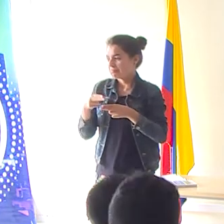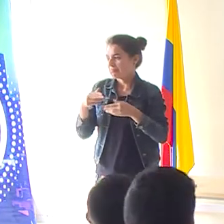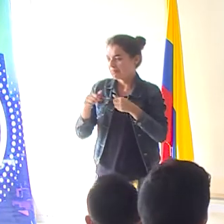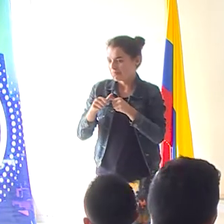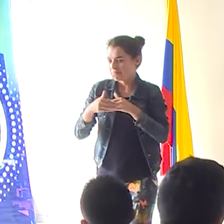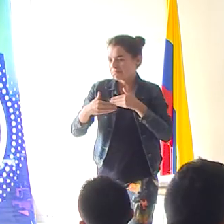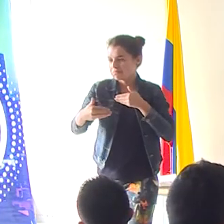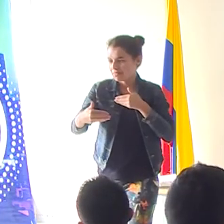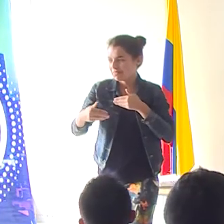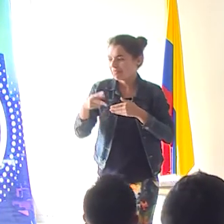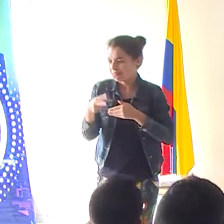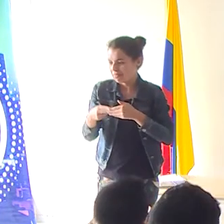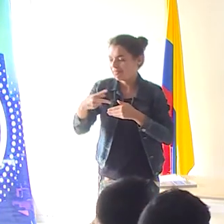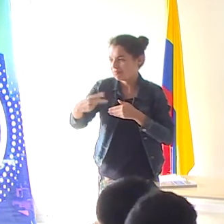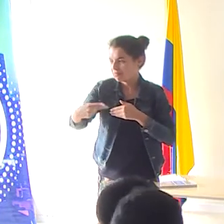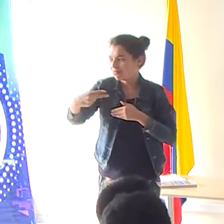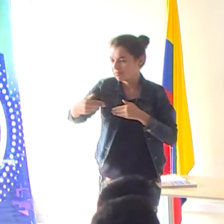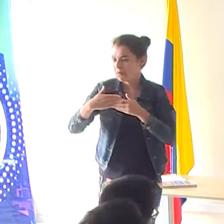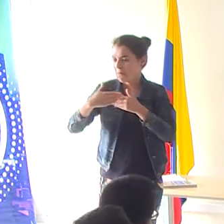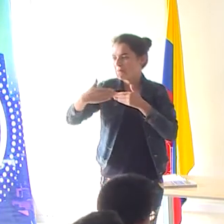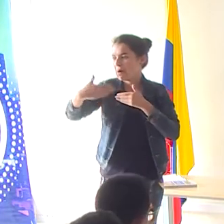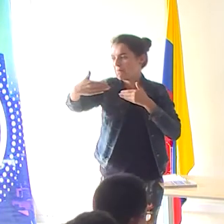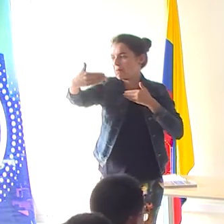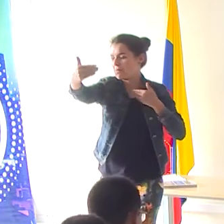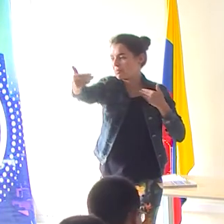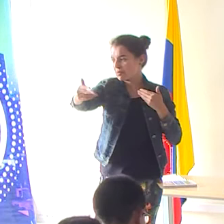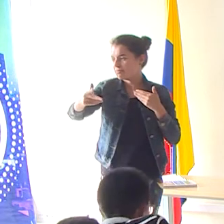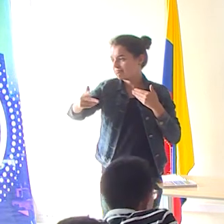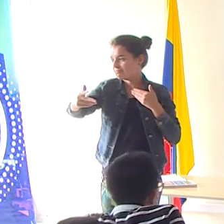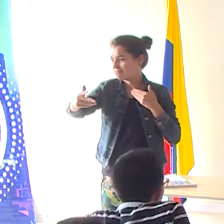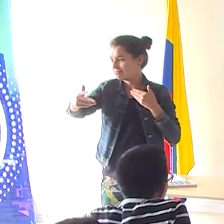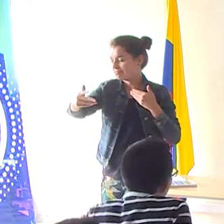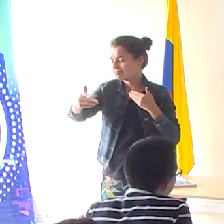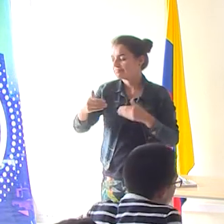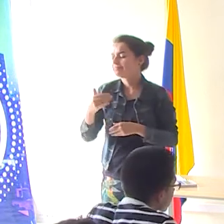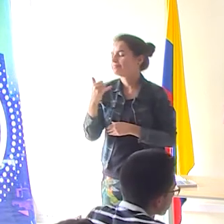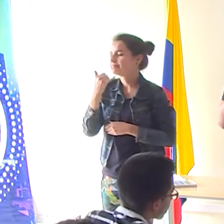cinco y así seguimos ampliando y des